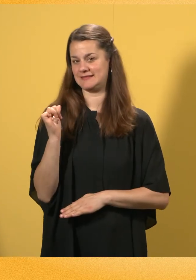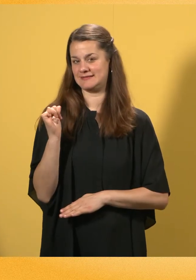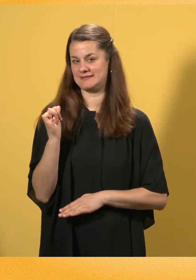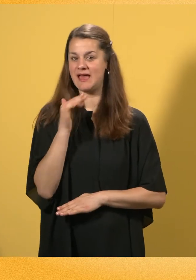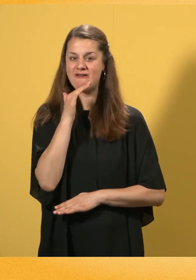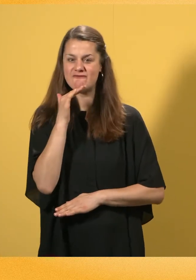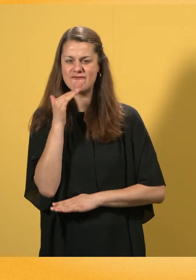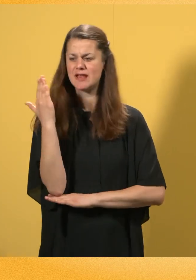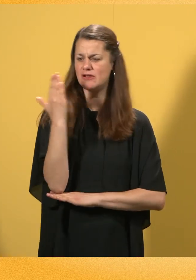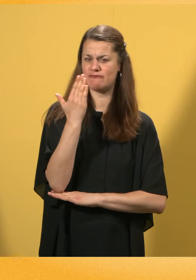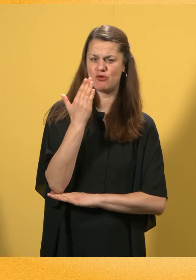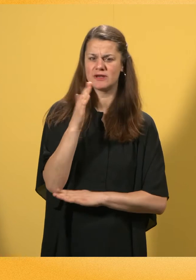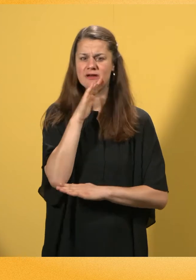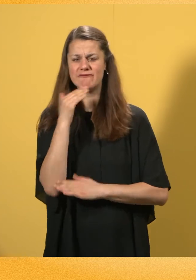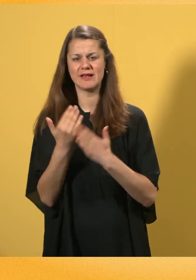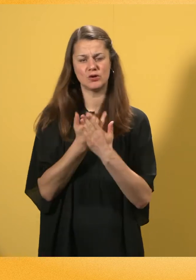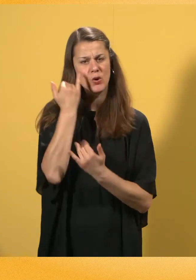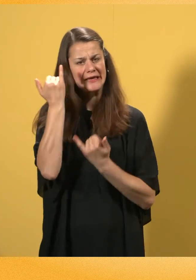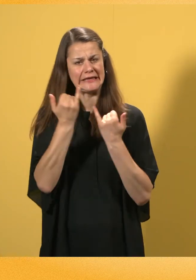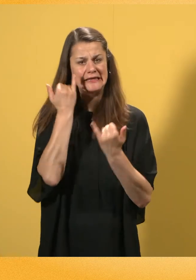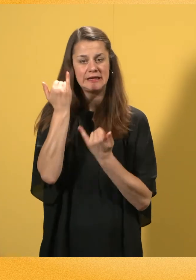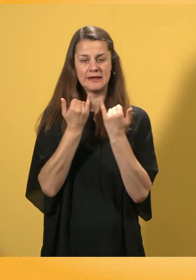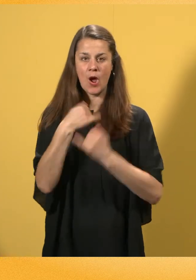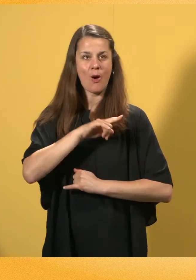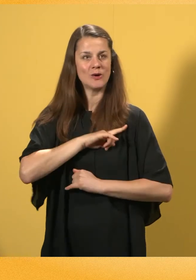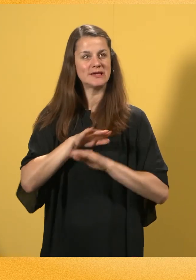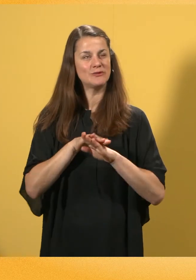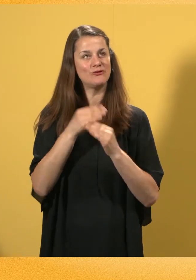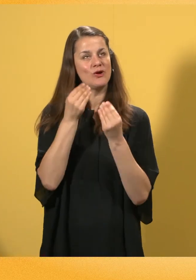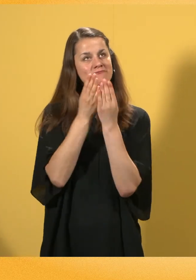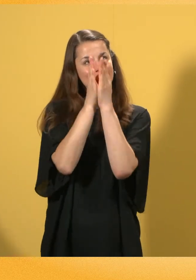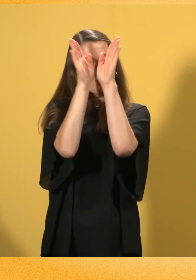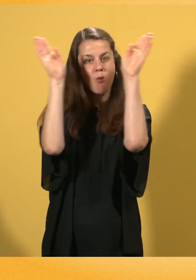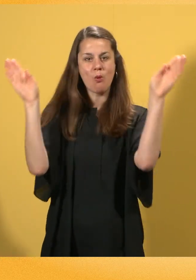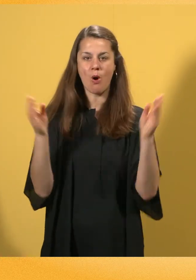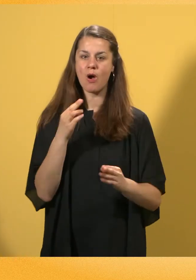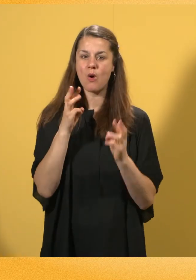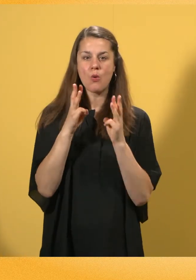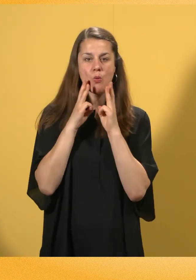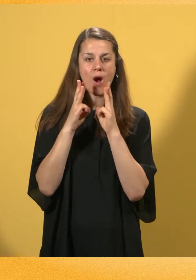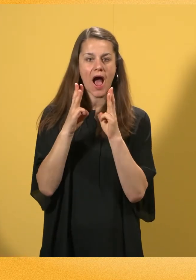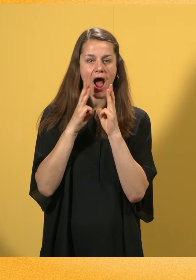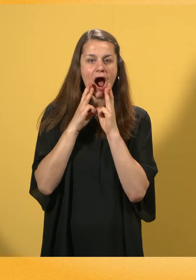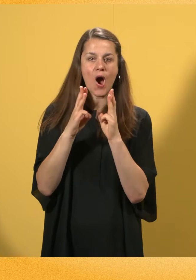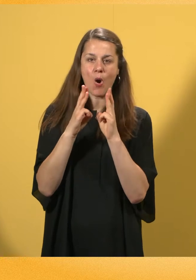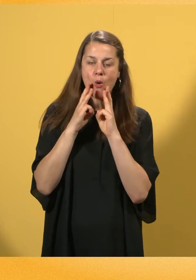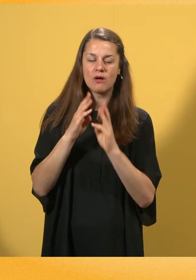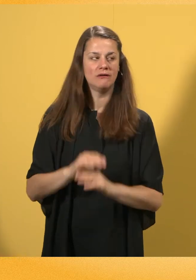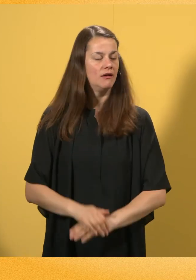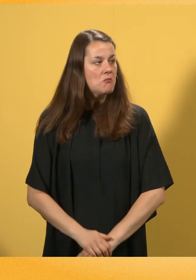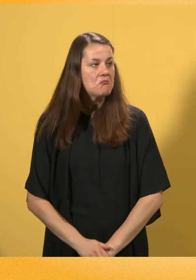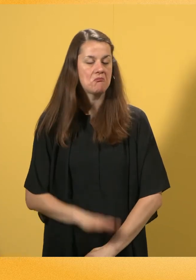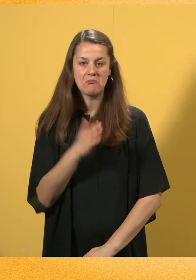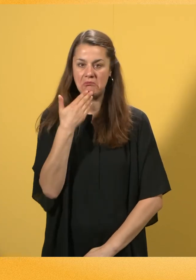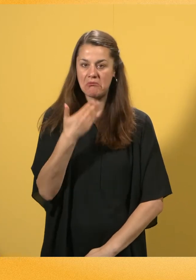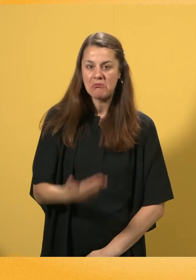viele Inspirationen und auch mein Wachstumsmindset ist gesprossen. Es war gestern noch kleiner, wenn man so den Vergleich sieht.